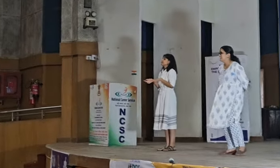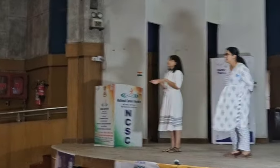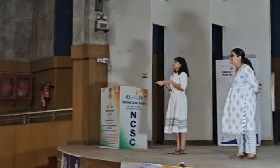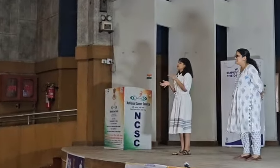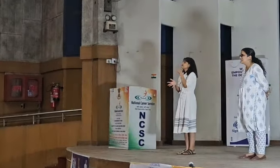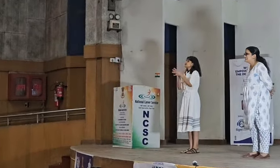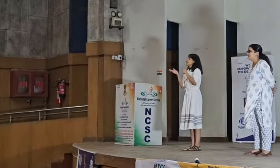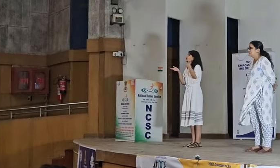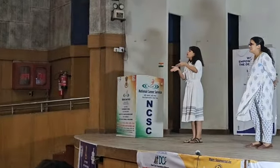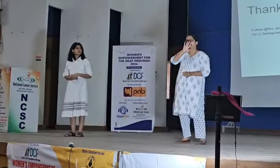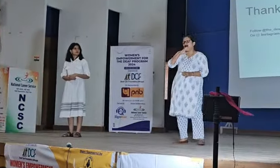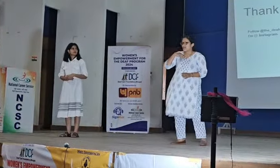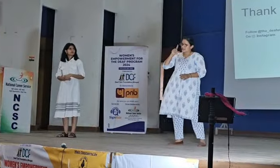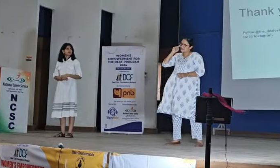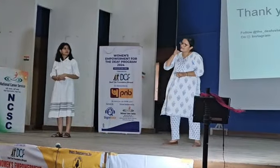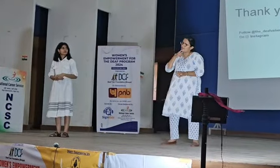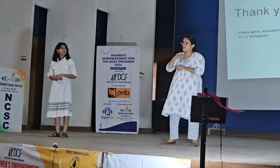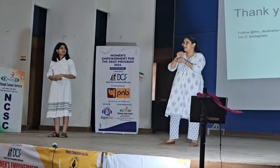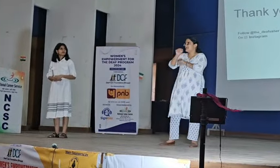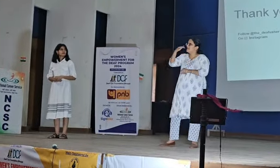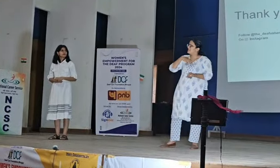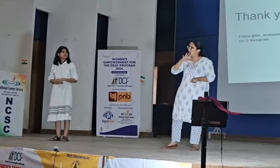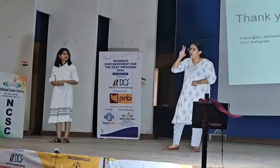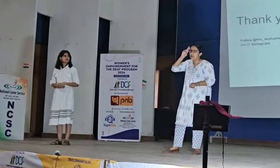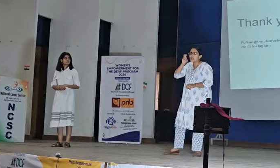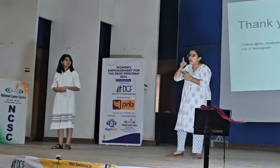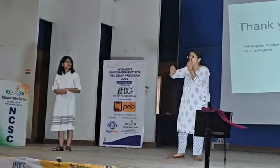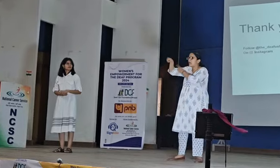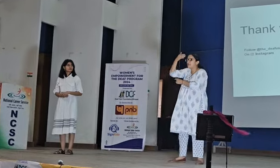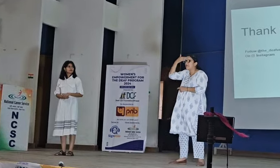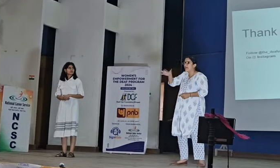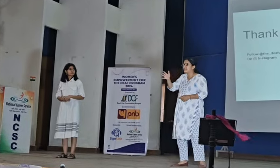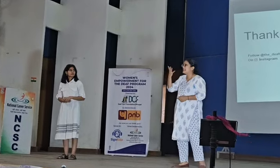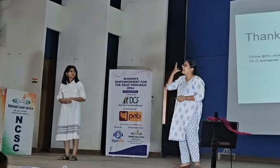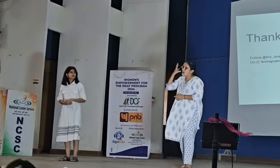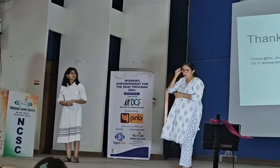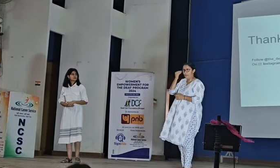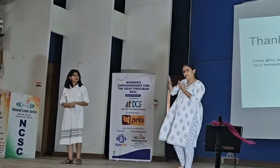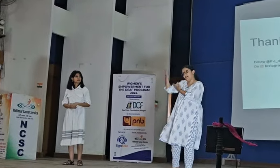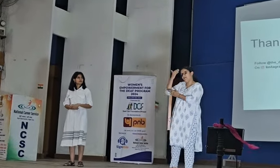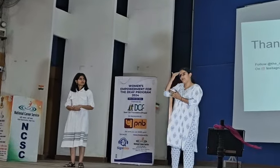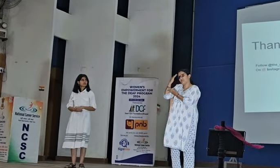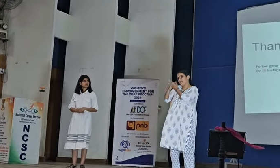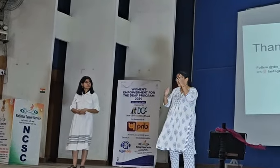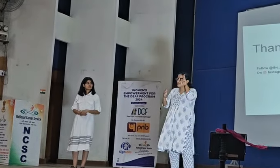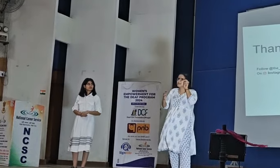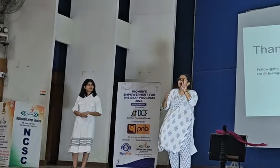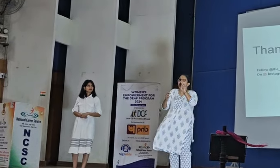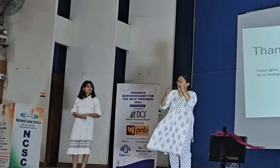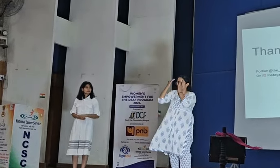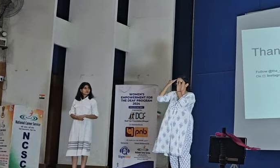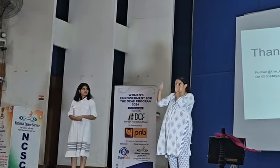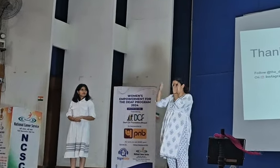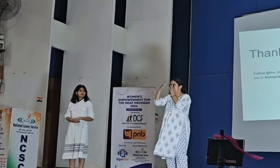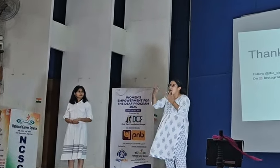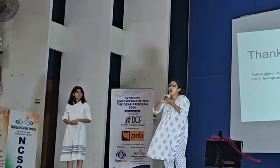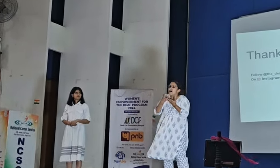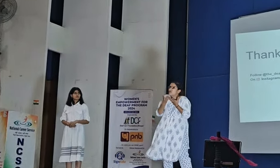है। मीटिंग्स भी हम लोग करते हैं अशर के रिगार्डिंग, कि हमें इस बारे में नॉलेज रहता है काफी ज्यादा कि हमें अशर